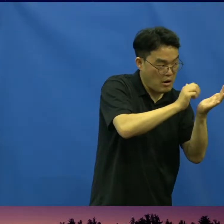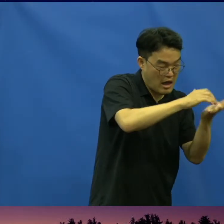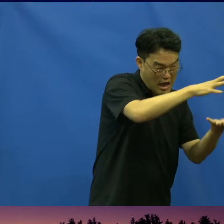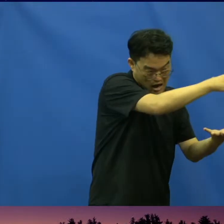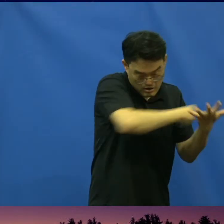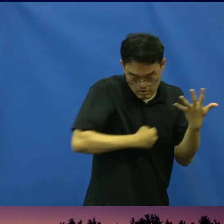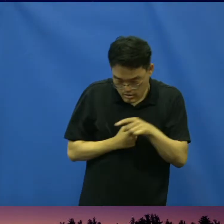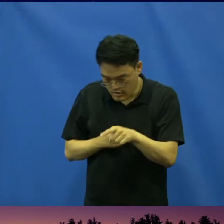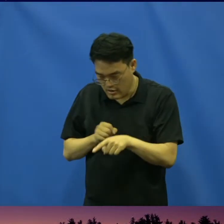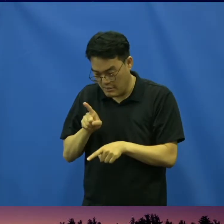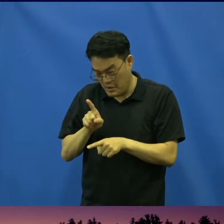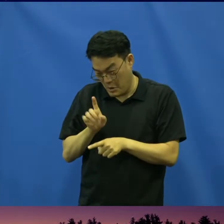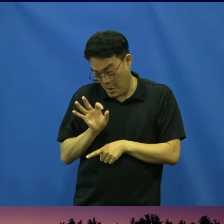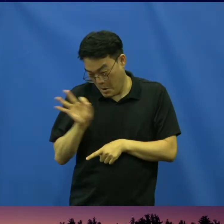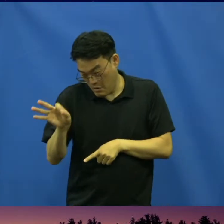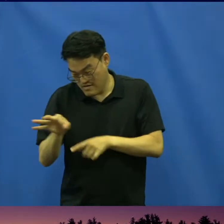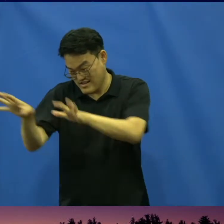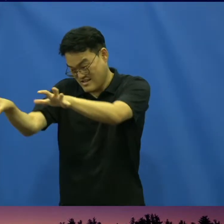꿈이에요.